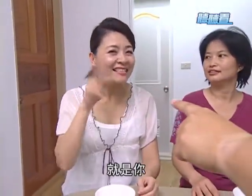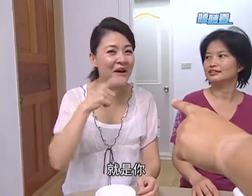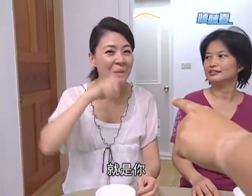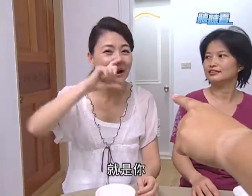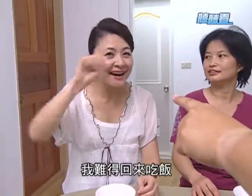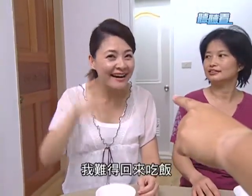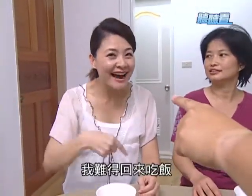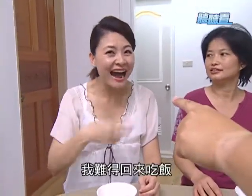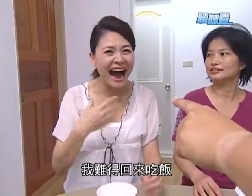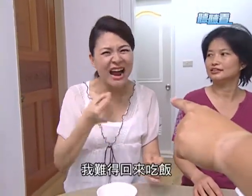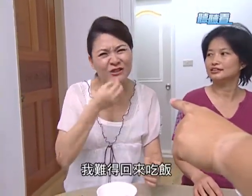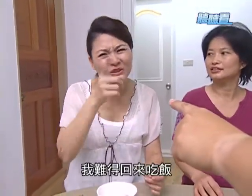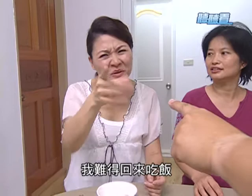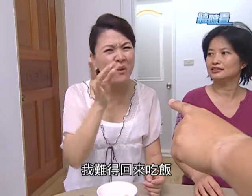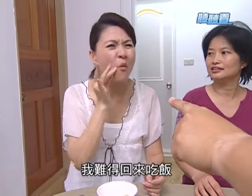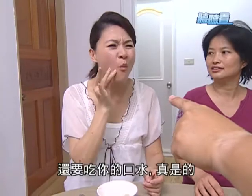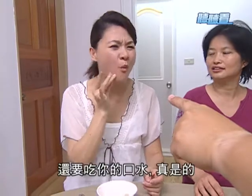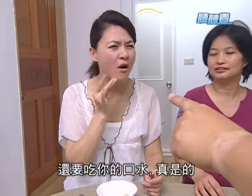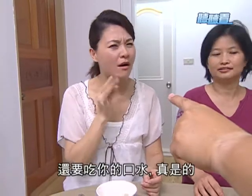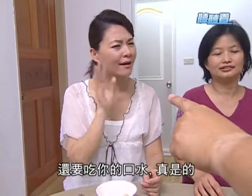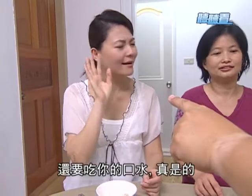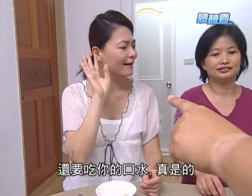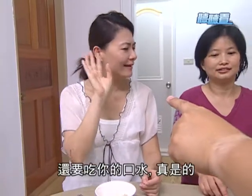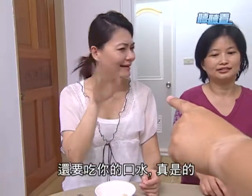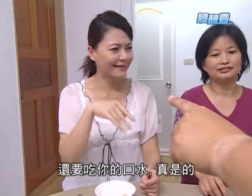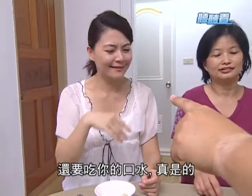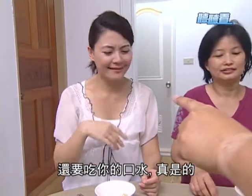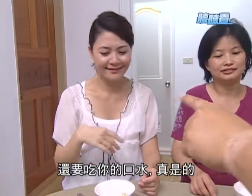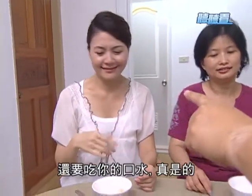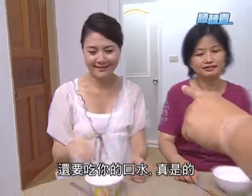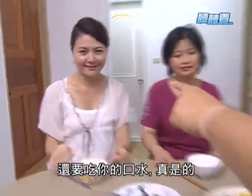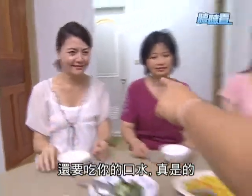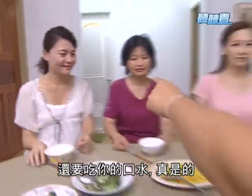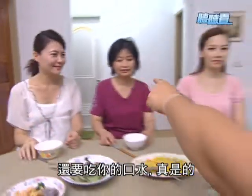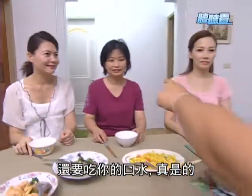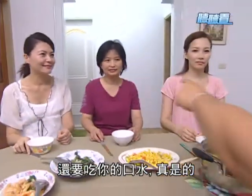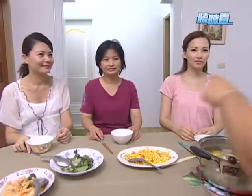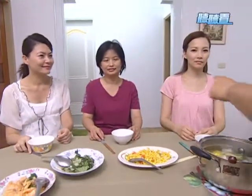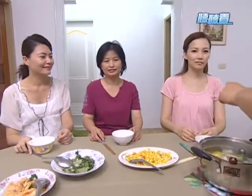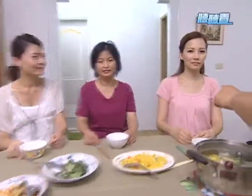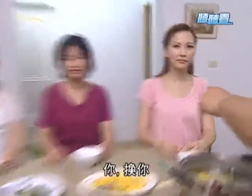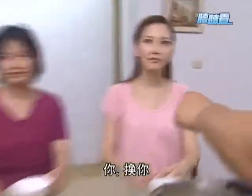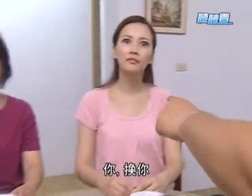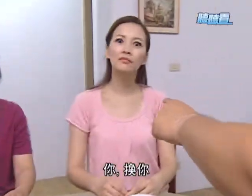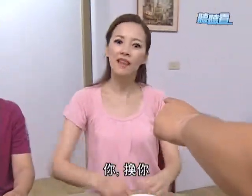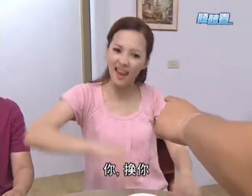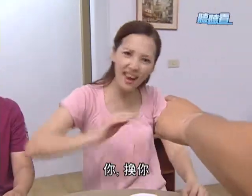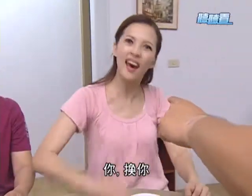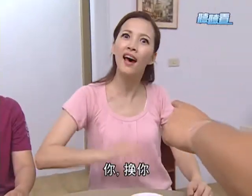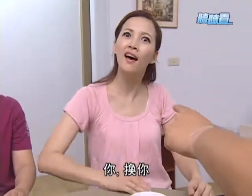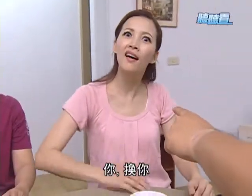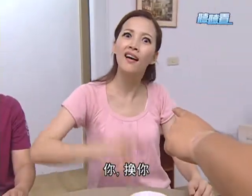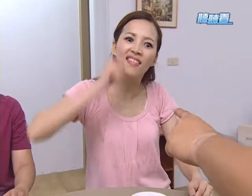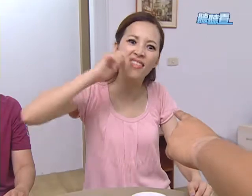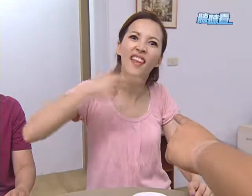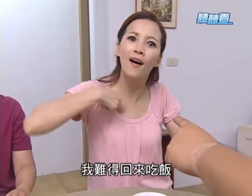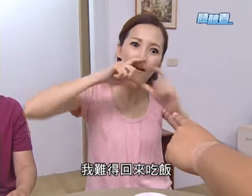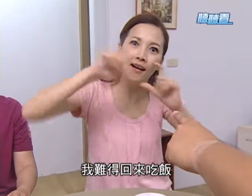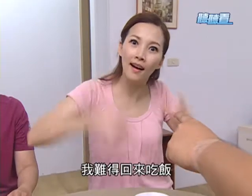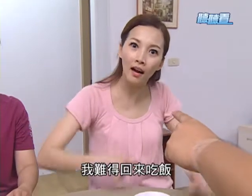我难得回来吃饭，还要吃你的口水，真是的。 你换你。 哼，我难得回来